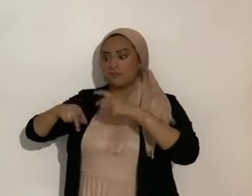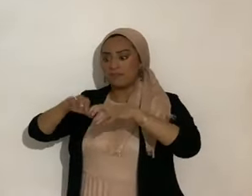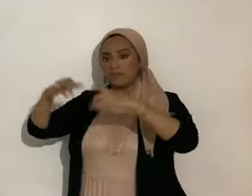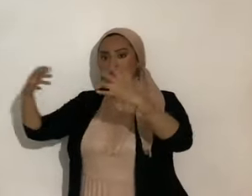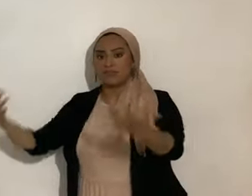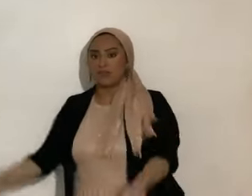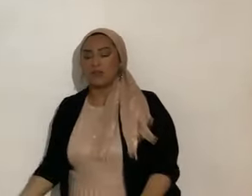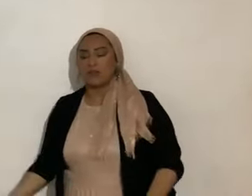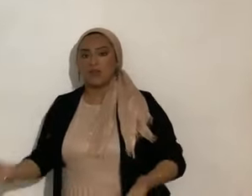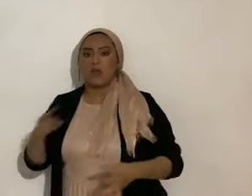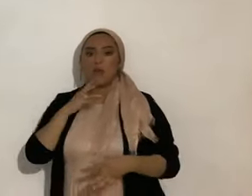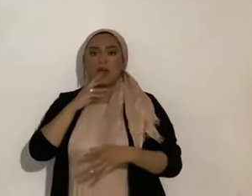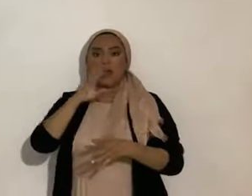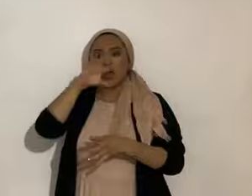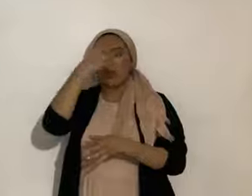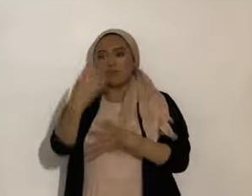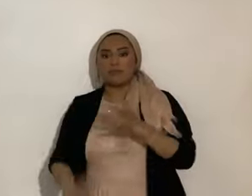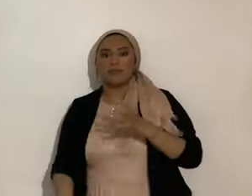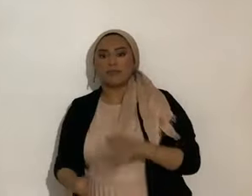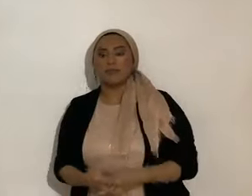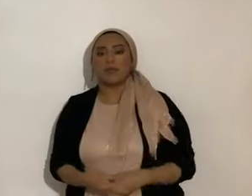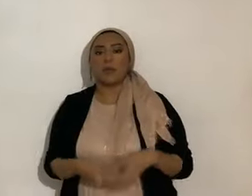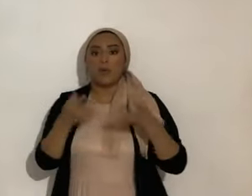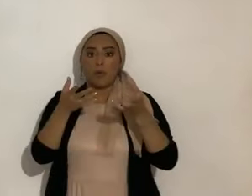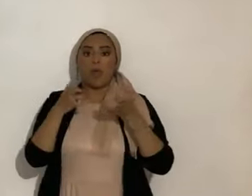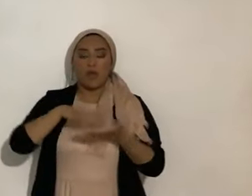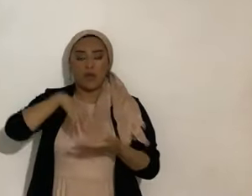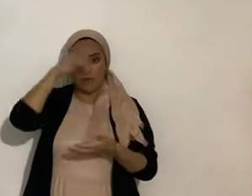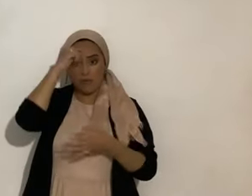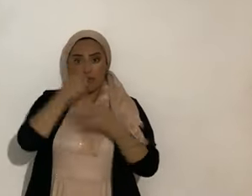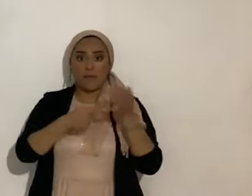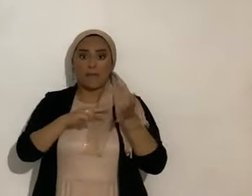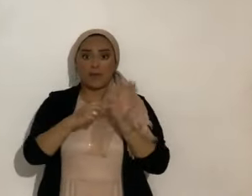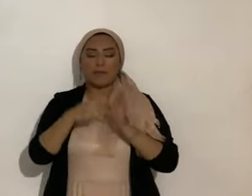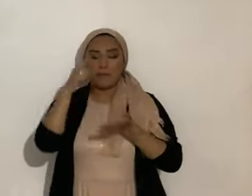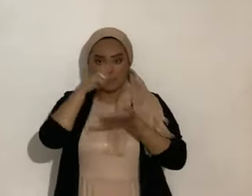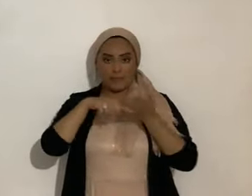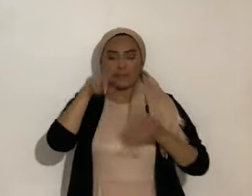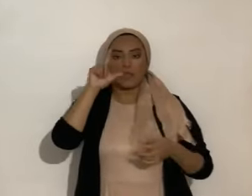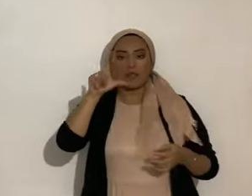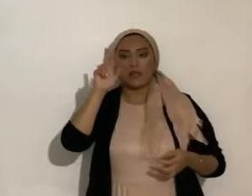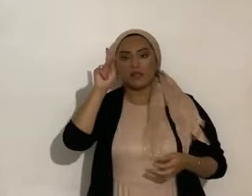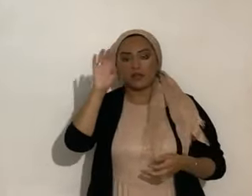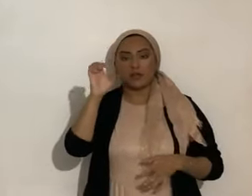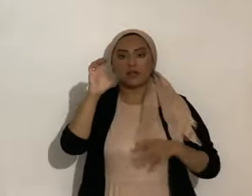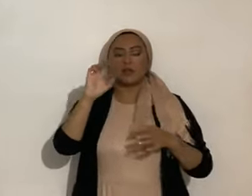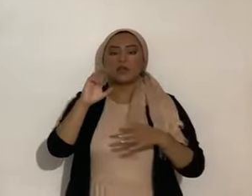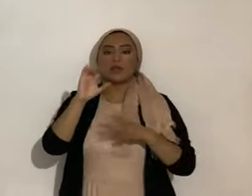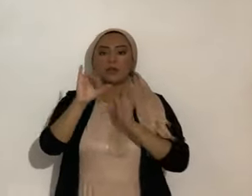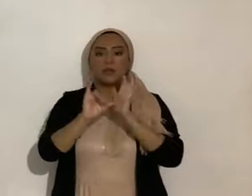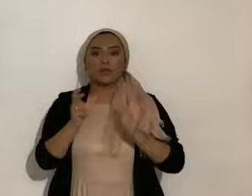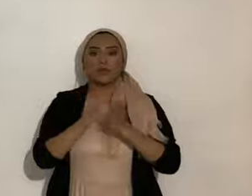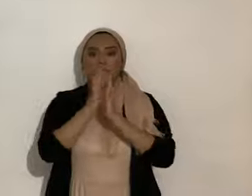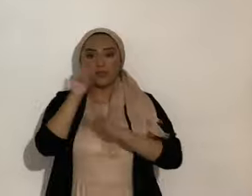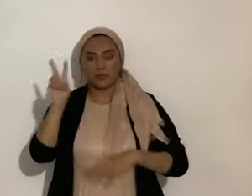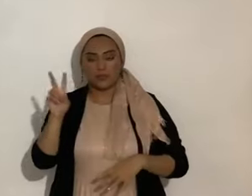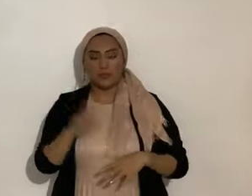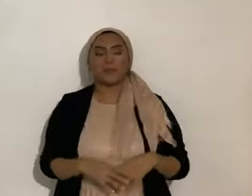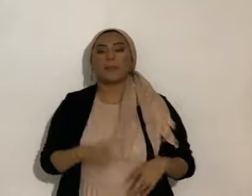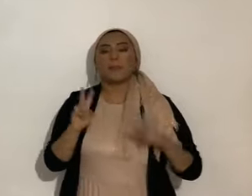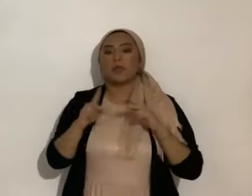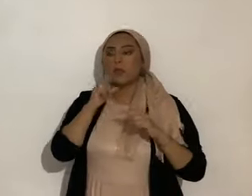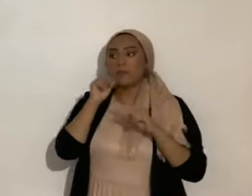ahogó. ¿Quieres saber qué significa todo esto con puntos y comas? Busca Lucas en este canal Shalom 132. Y los que